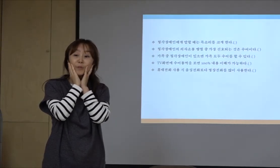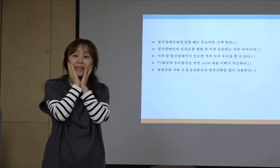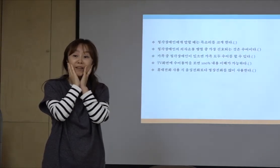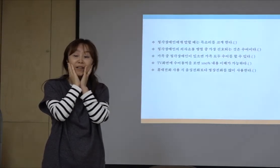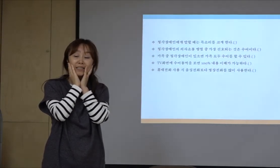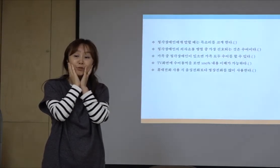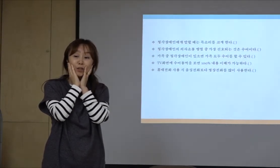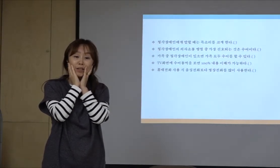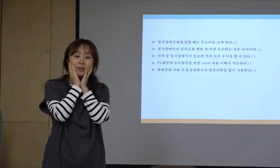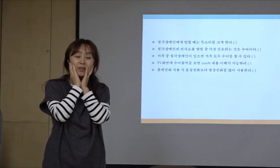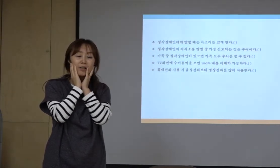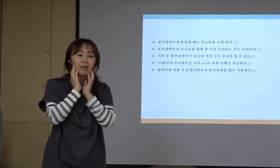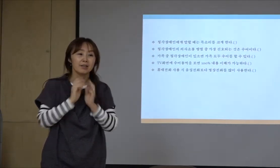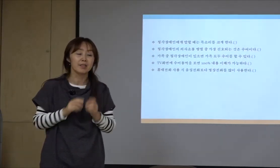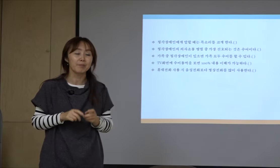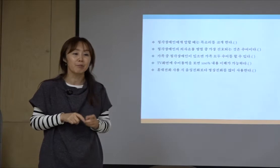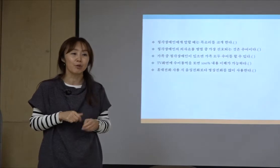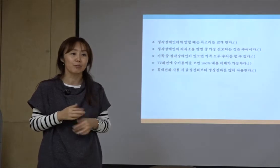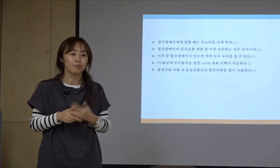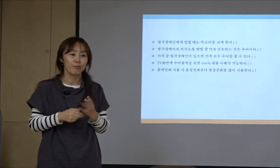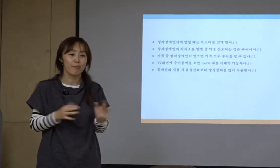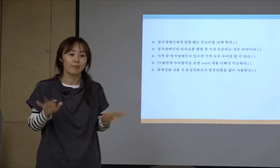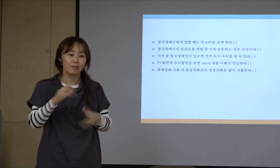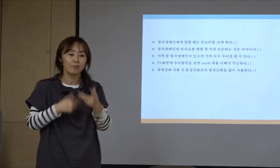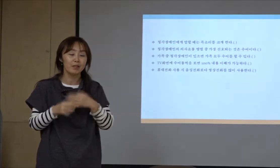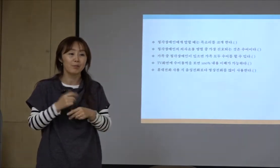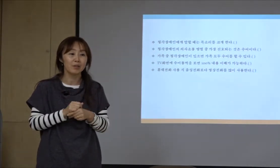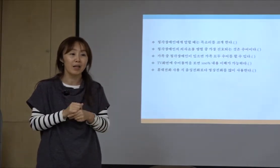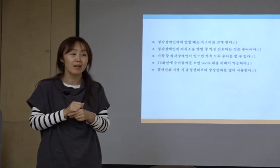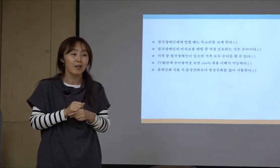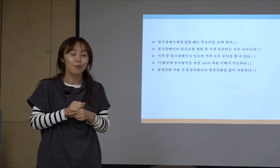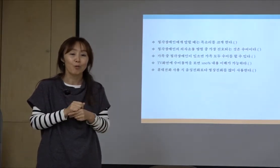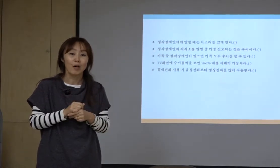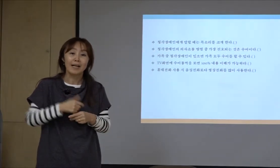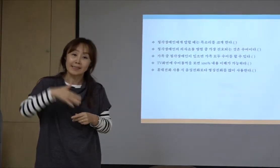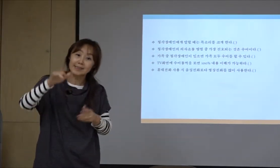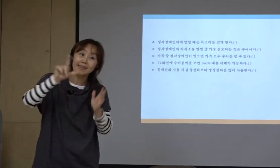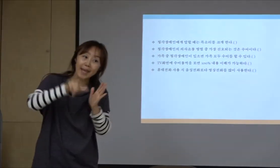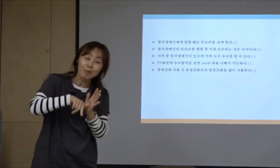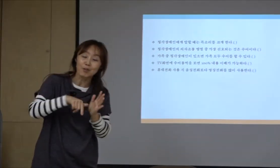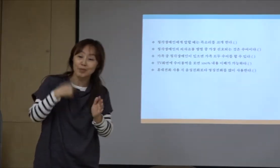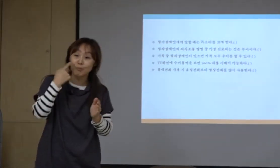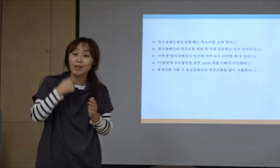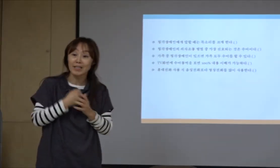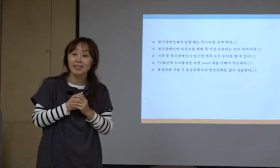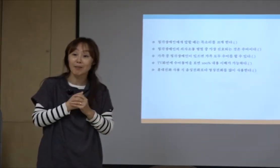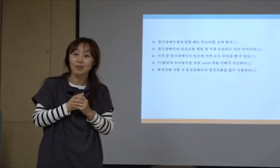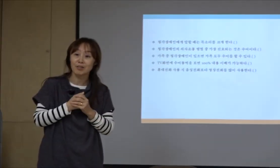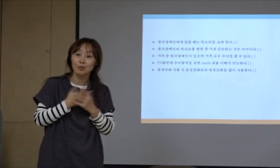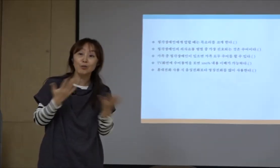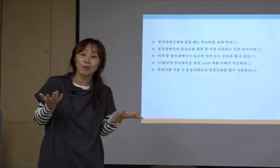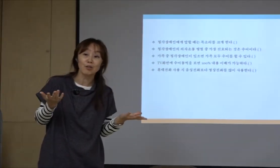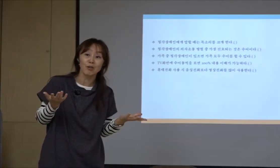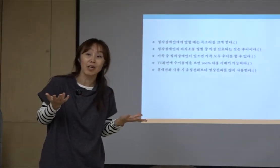도움이 돼요. 같이 수화를 하면서 입담 이거 하는 것보다 뭐 갔을 때 뭐 이런 입모양 같이 하면 이제 조금 더